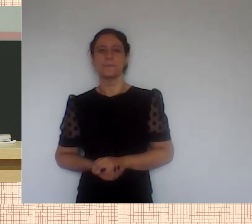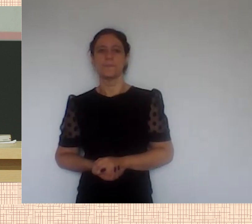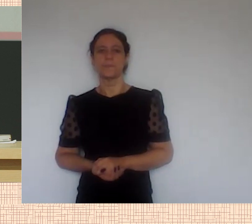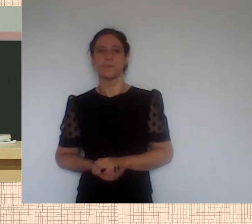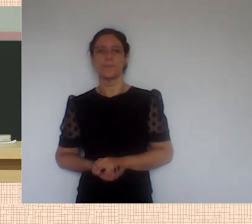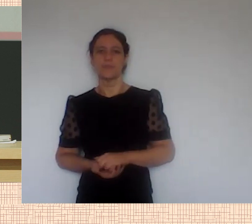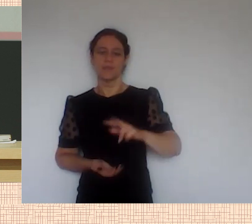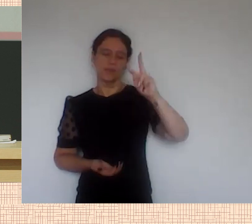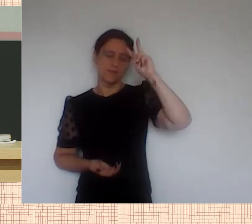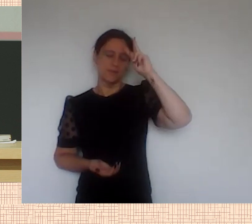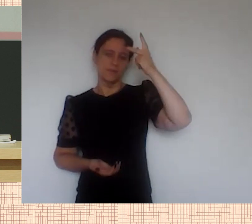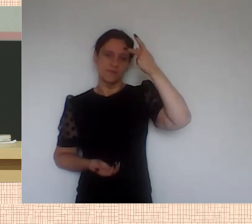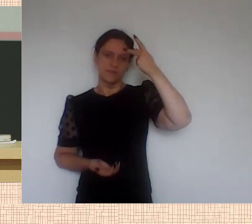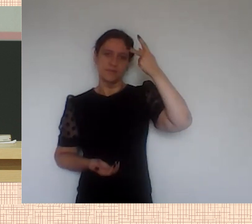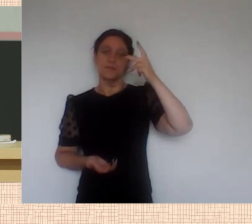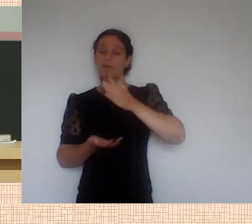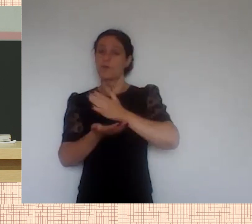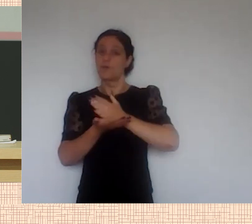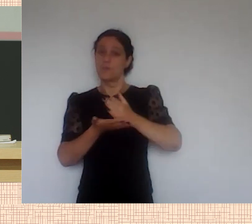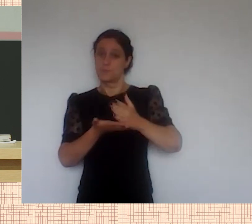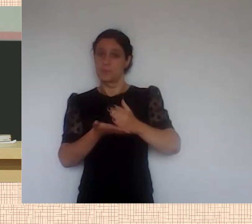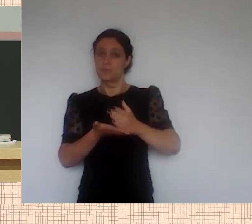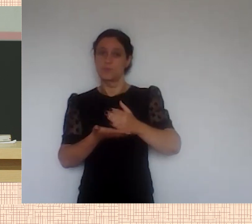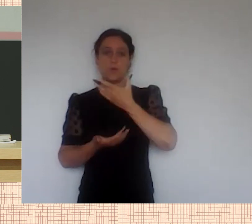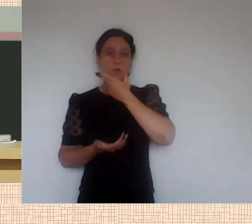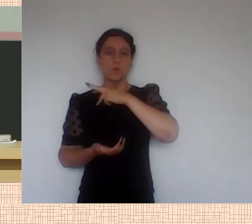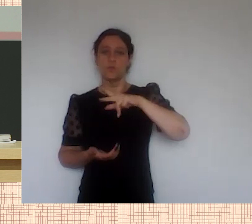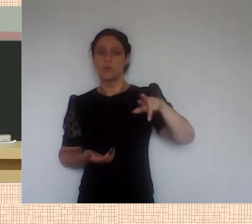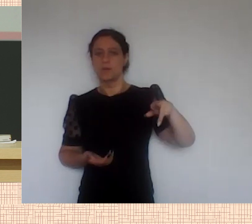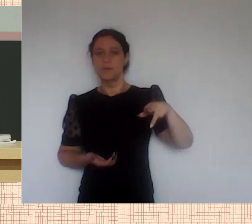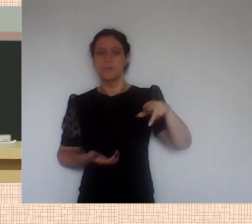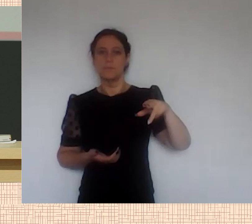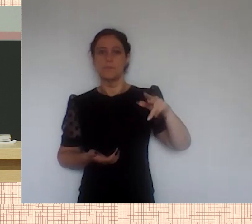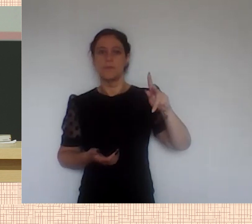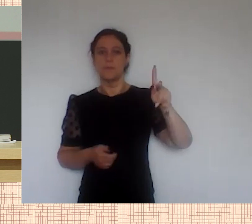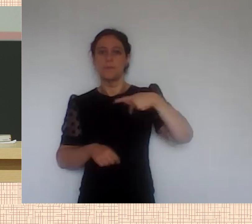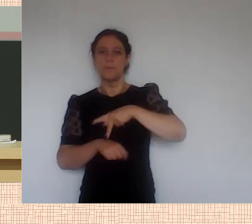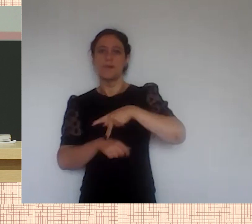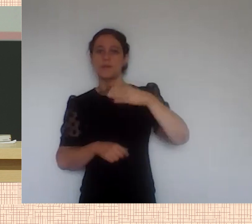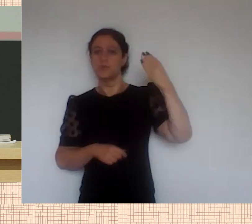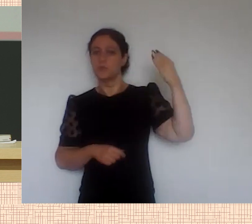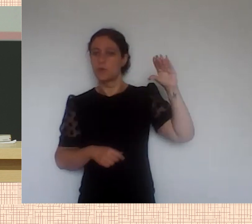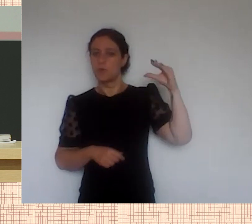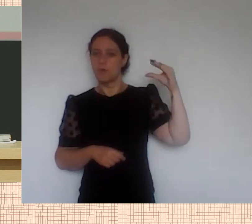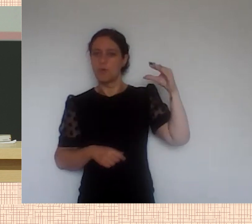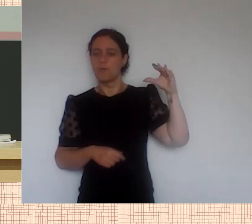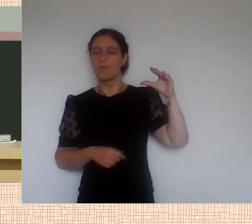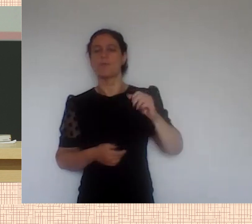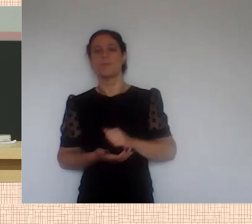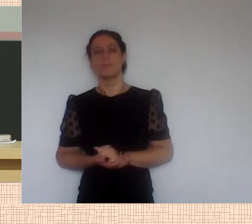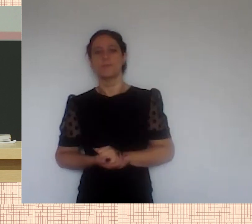Colômbia, ele que falou, tá? Porque alguns estão colocando que eu que falei, tá? Mas, irmãos, é para trocar chip mesmo, né?